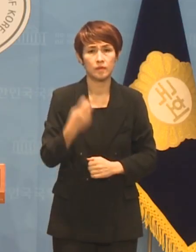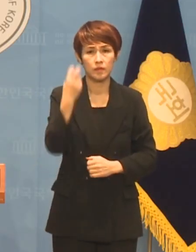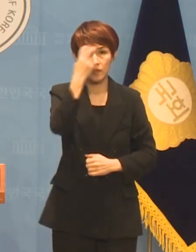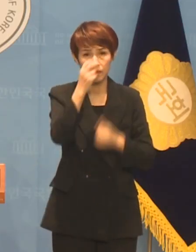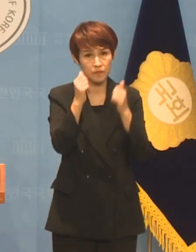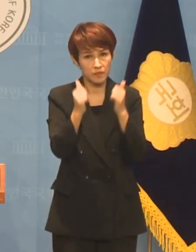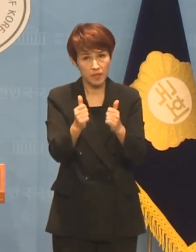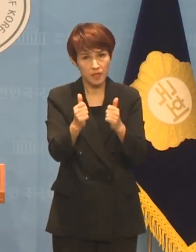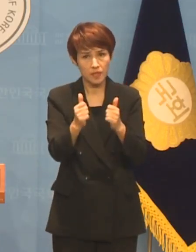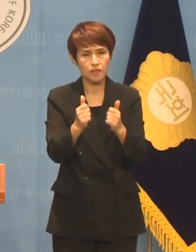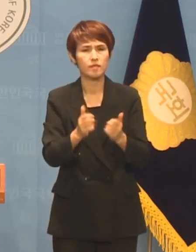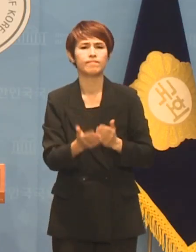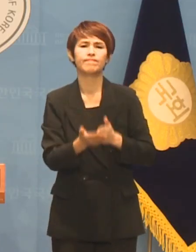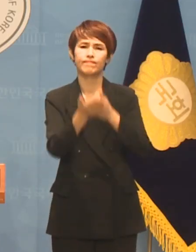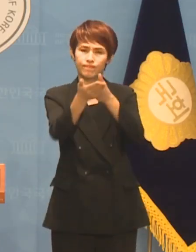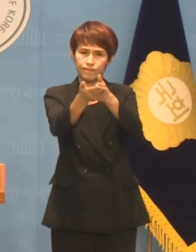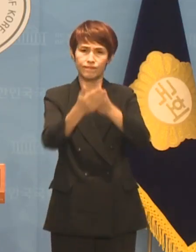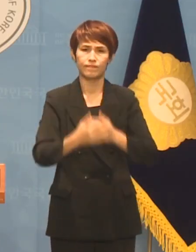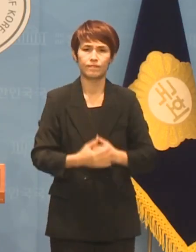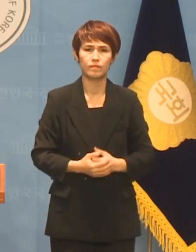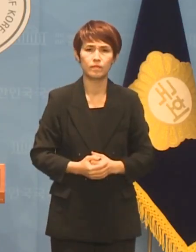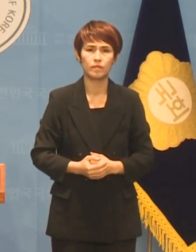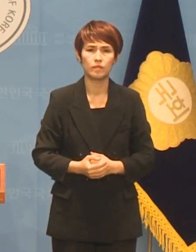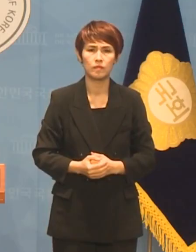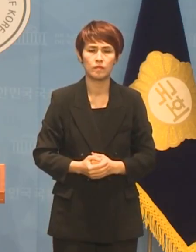검찰에도 촉구합니다.